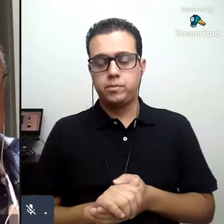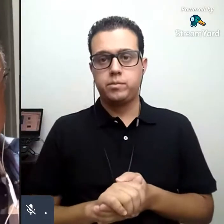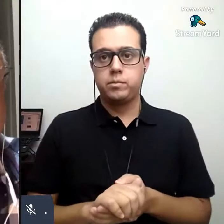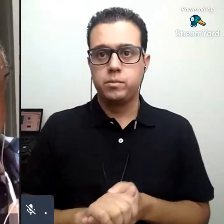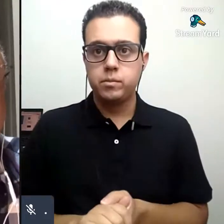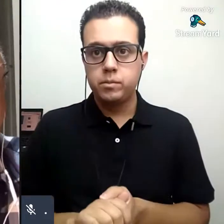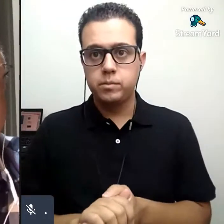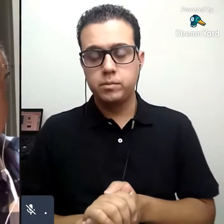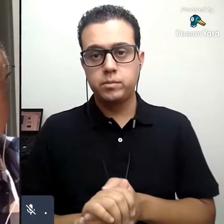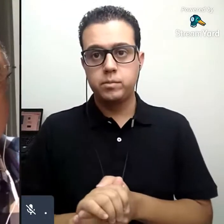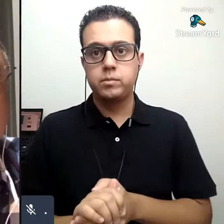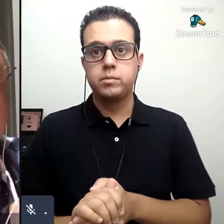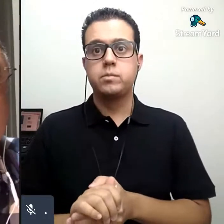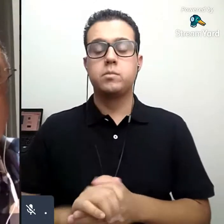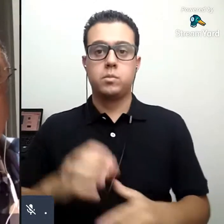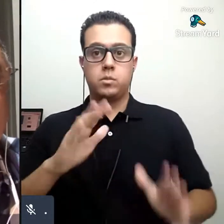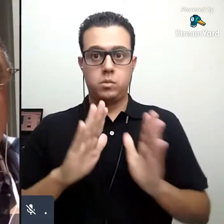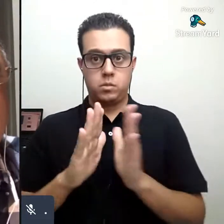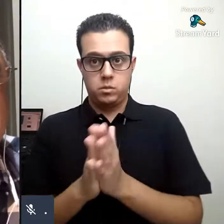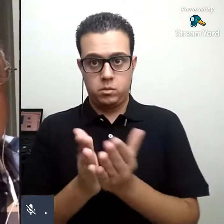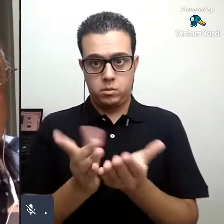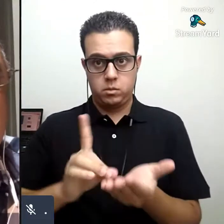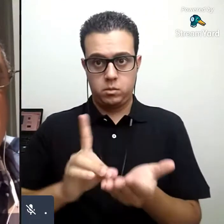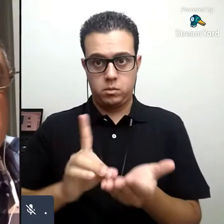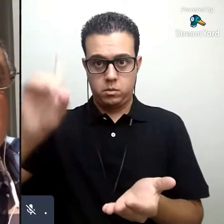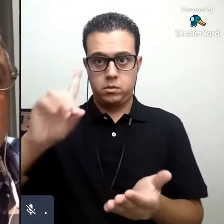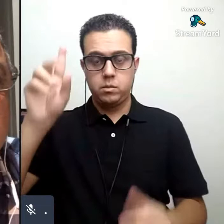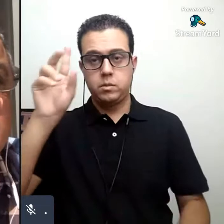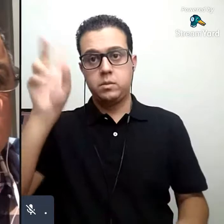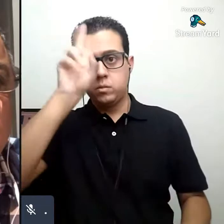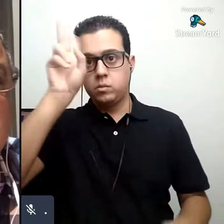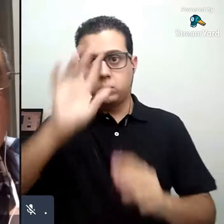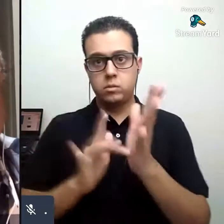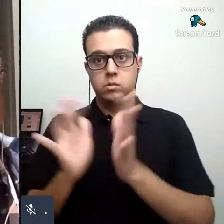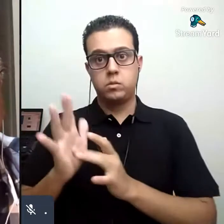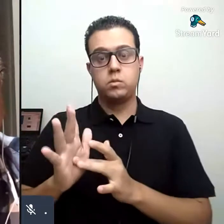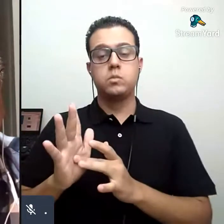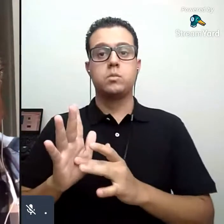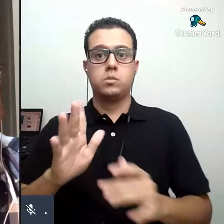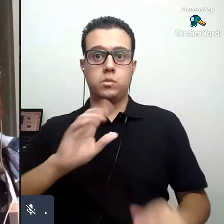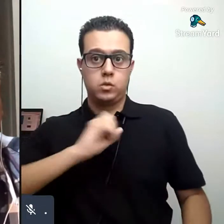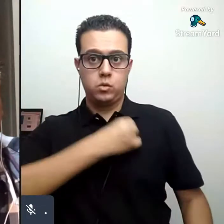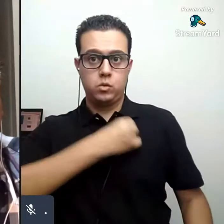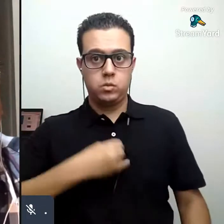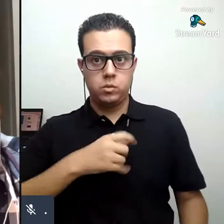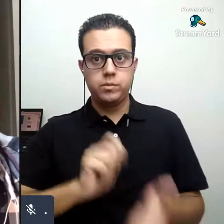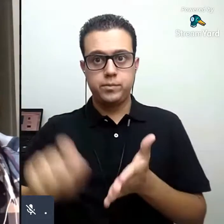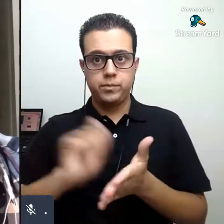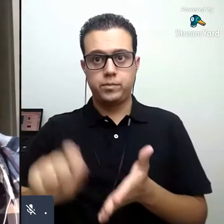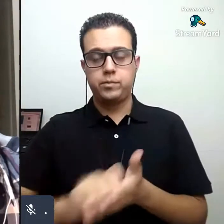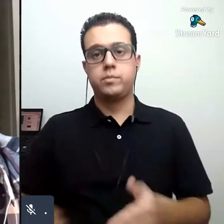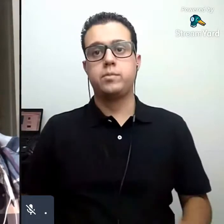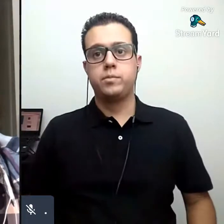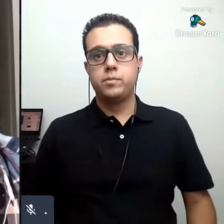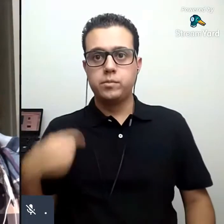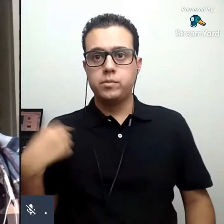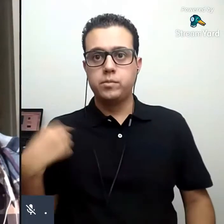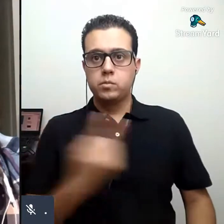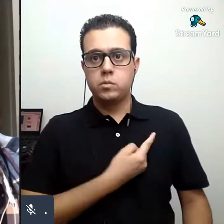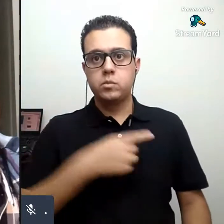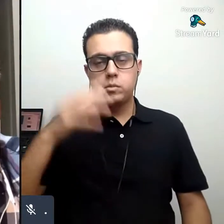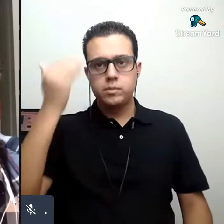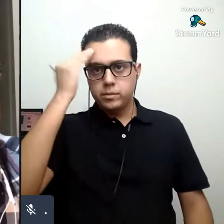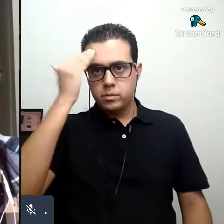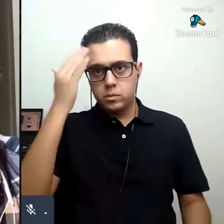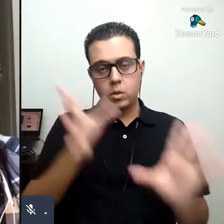no Evangelho de João. E a gente vai entender esse contexto todo do segundo milagre que